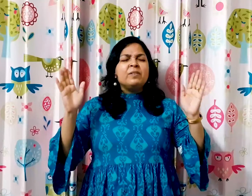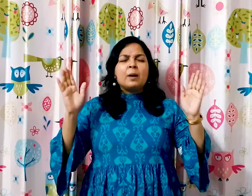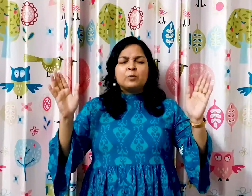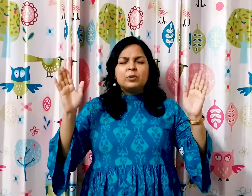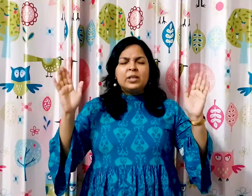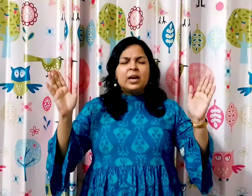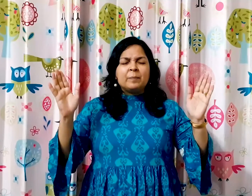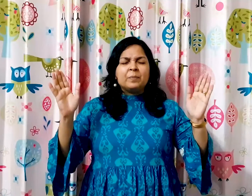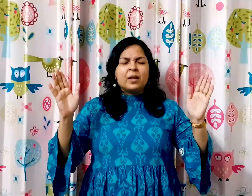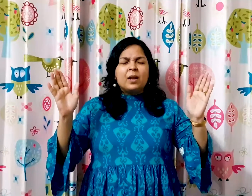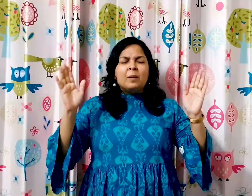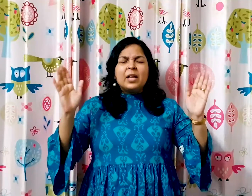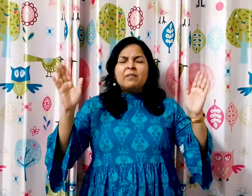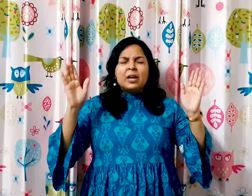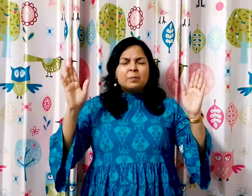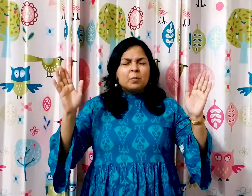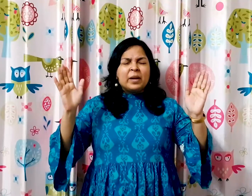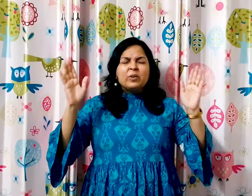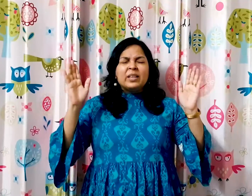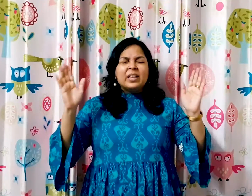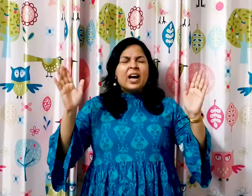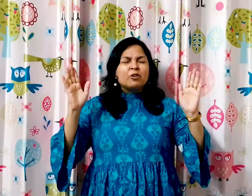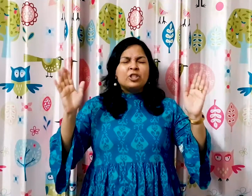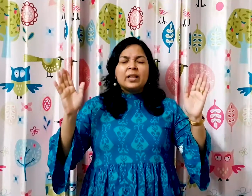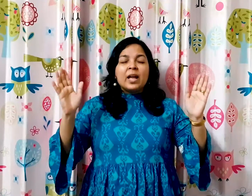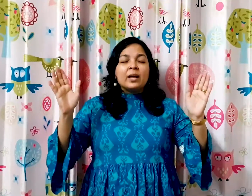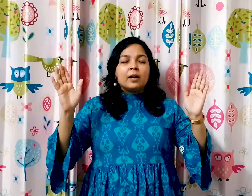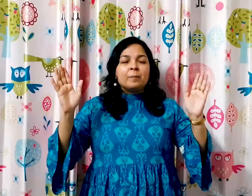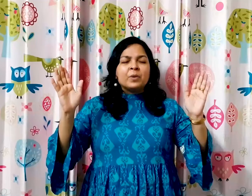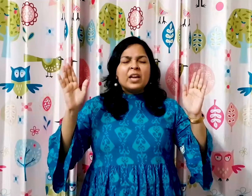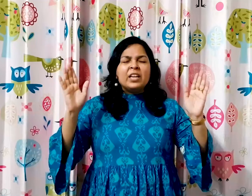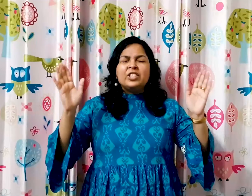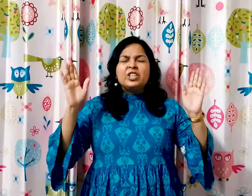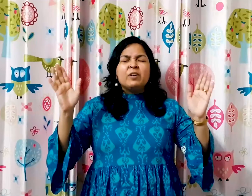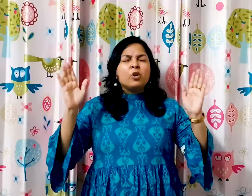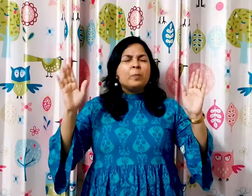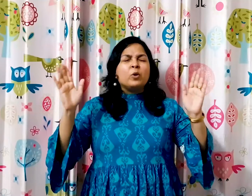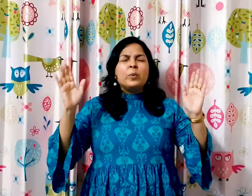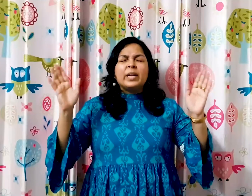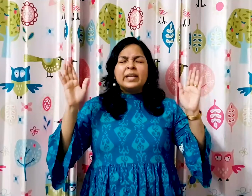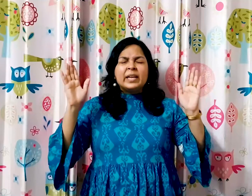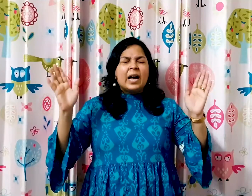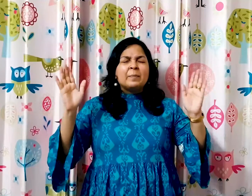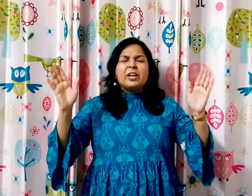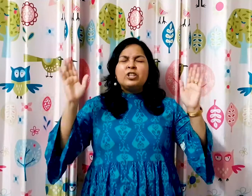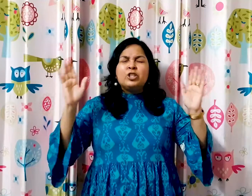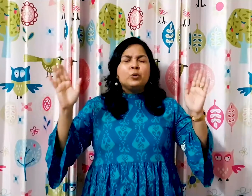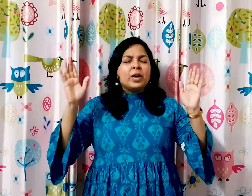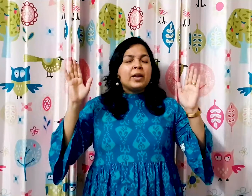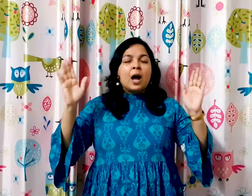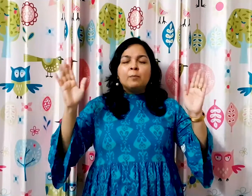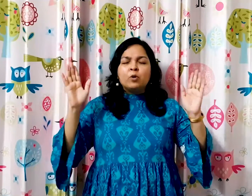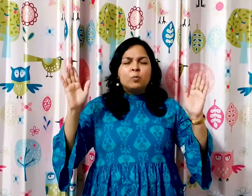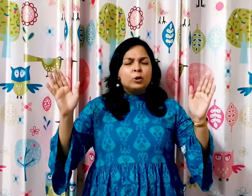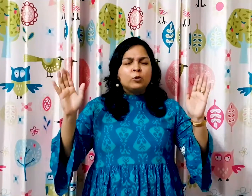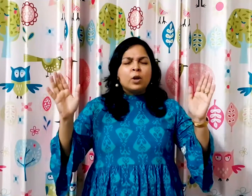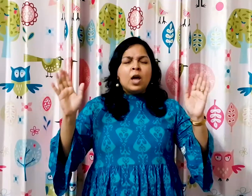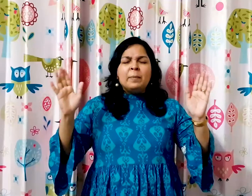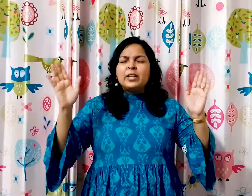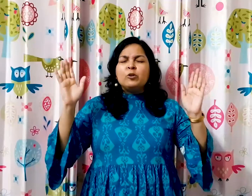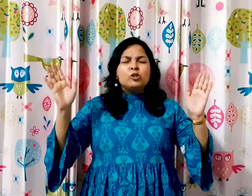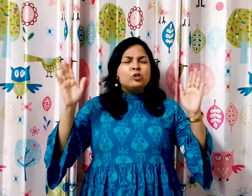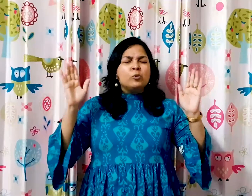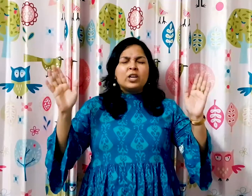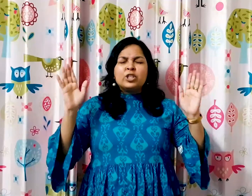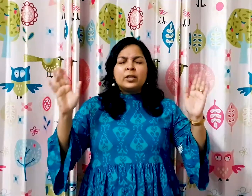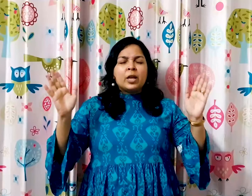अपना जीवन आपको दिया है। धन्यवाद प्रभु, मैं कहती हूँ अंधकार और शैतान का इनके जीवन के ऊपर कोई अधिकार नहीं, यीशु के नाम को बोलती हूँ।